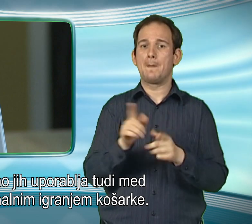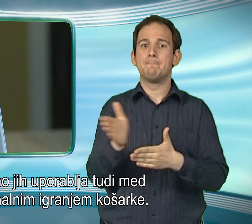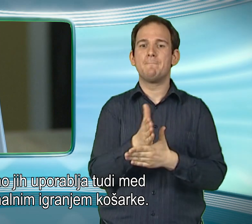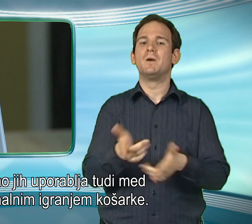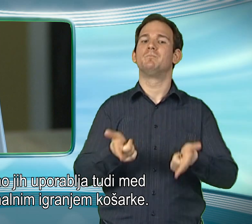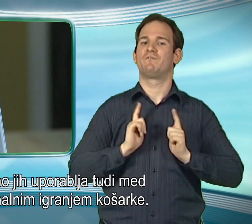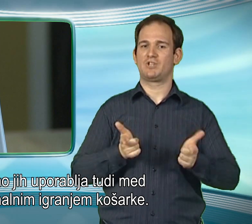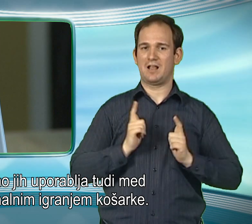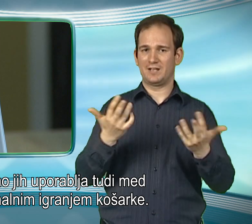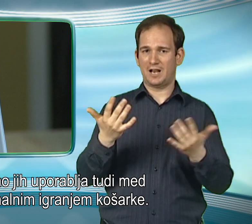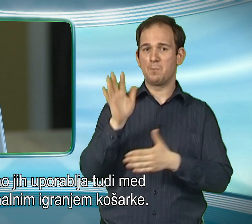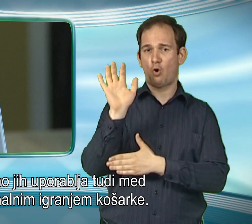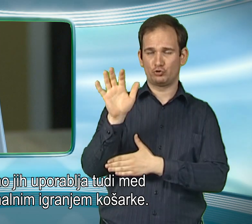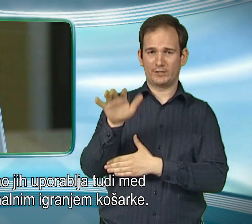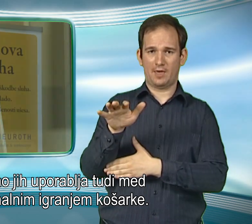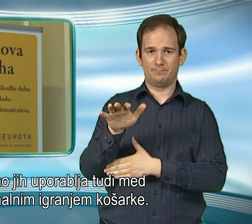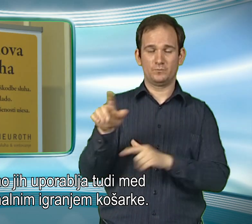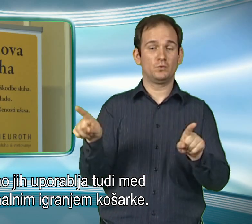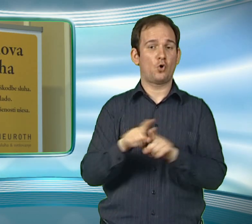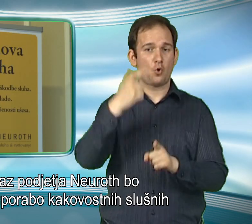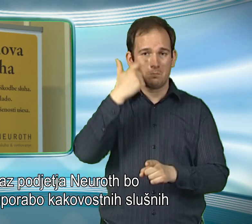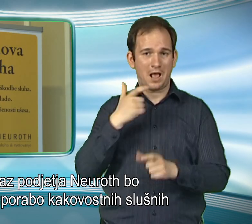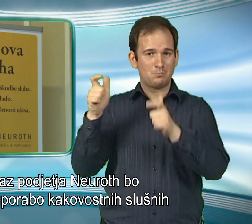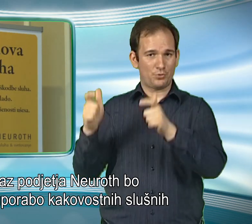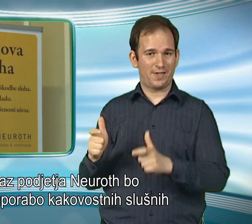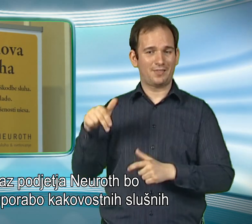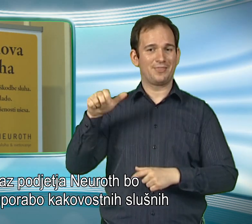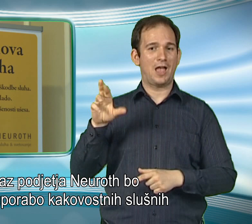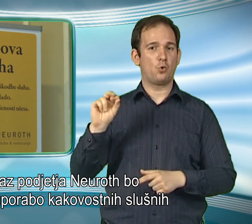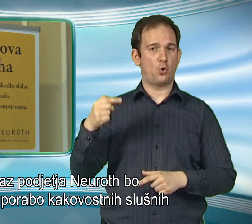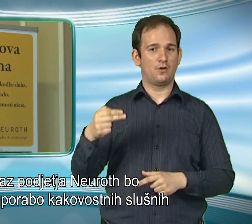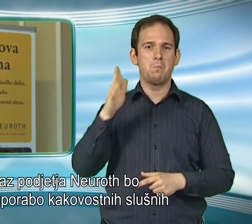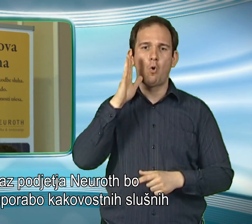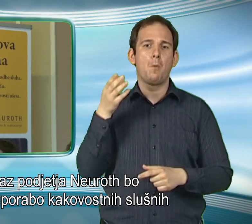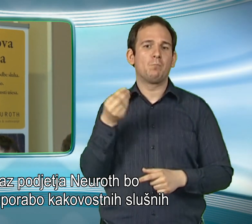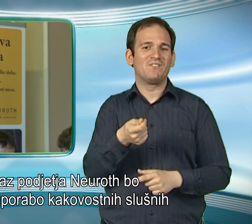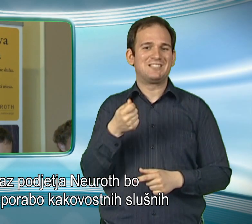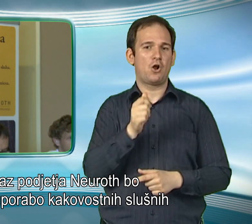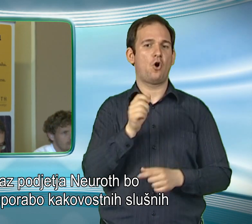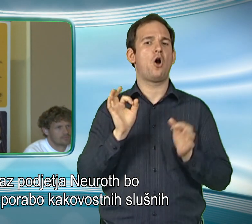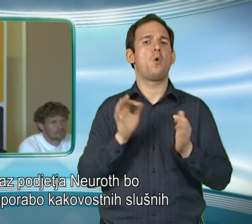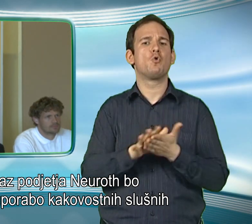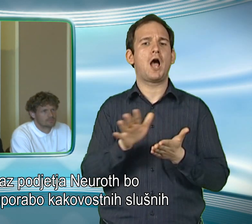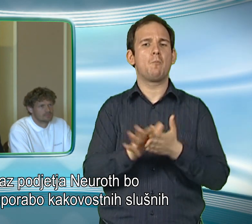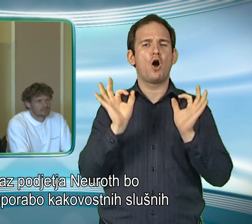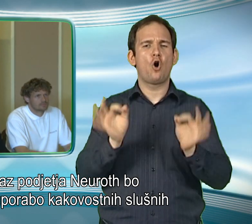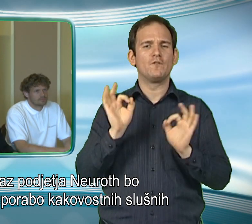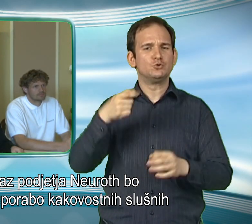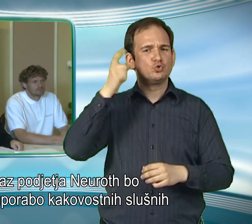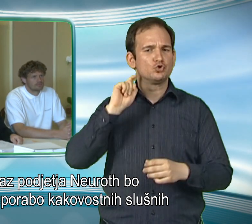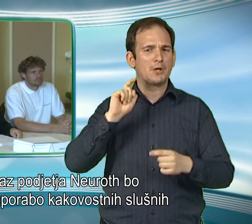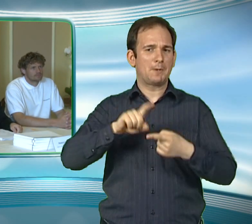tudi med profesionalnim igranjem košarke. Kot obraz podjetja Neurod bo promoviral uporabo kakovostnih